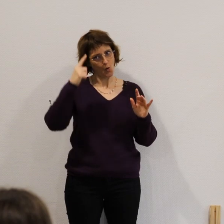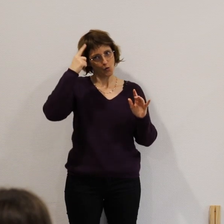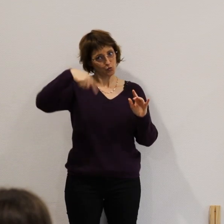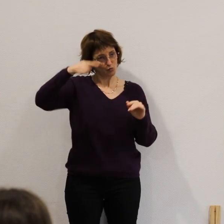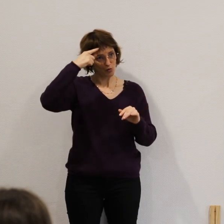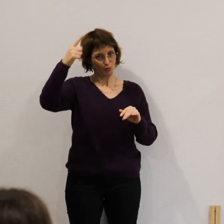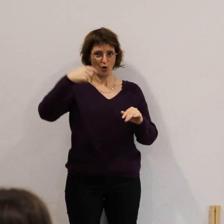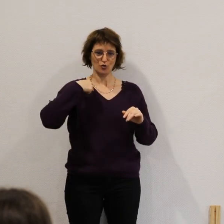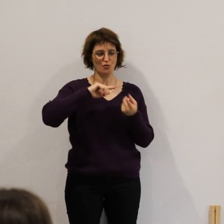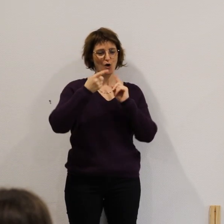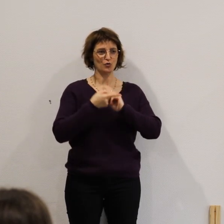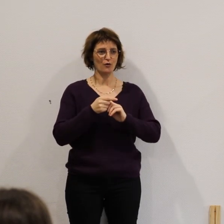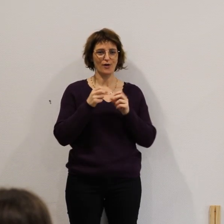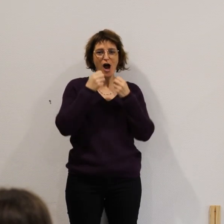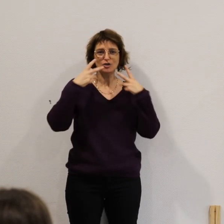sois devenu